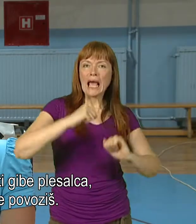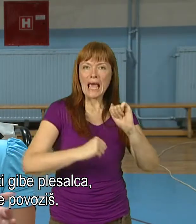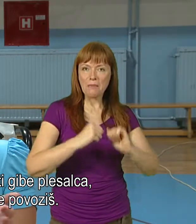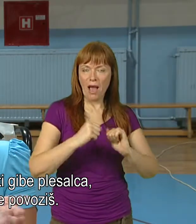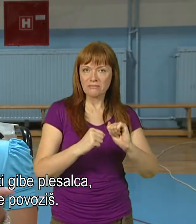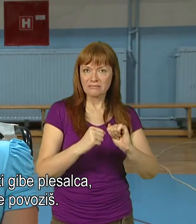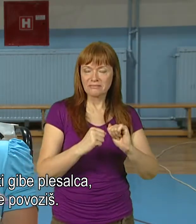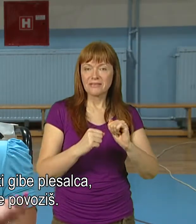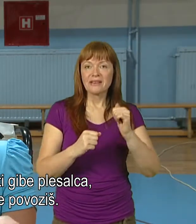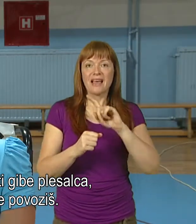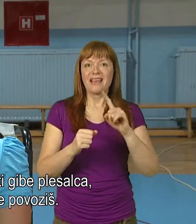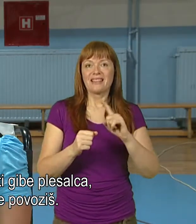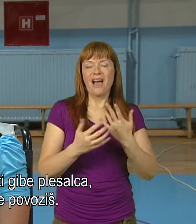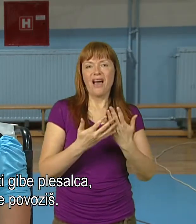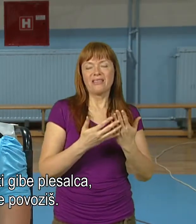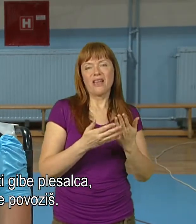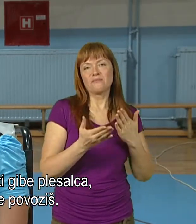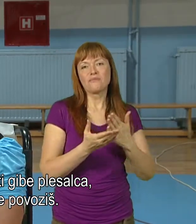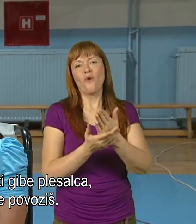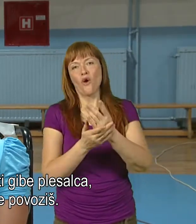vem, da ga ne povoziš v bistvu, no.